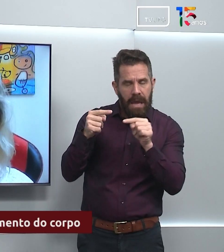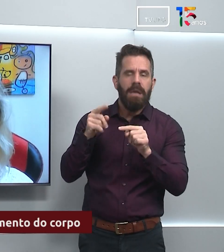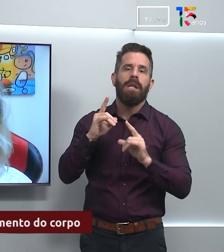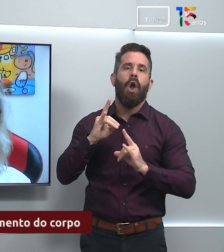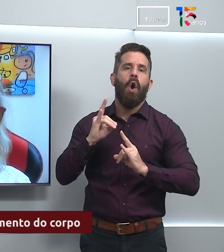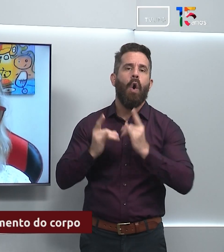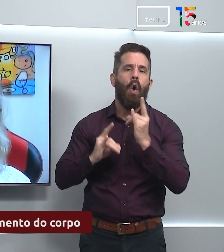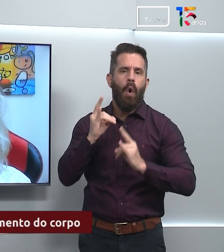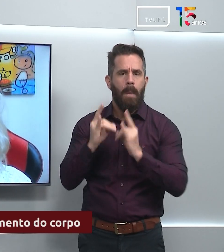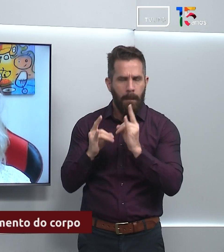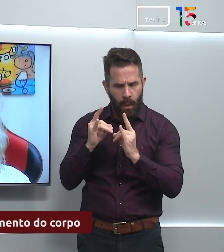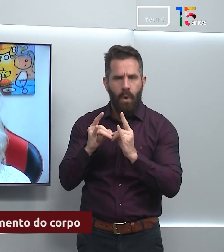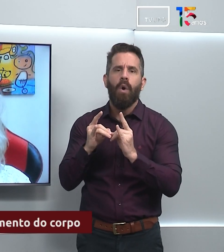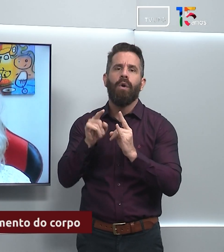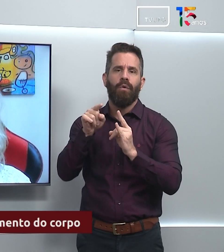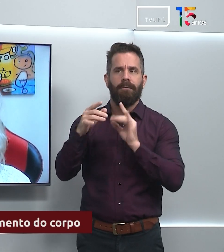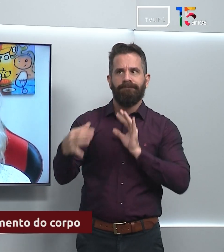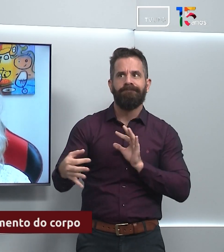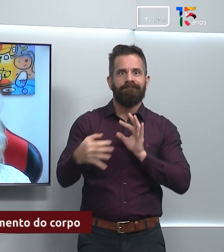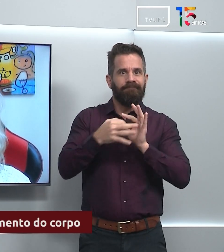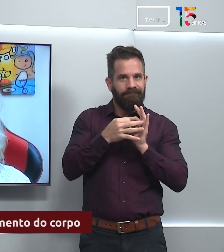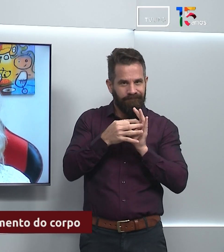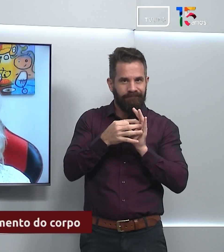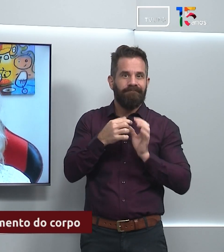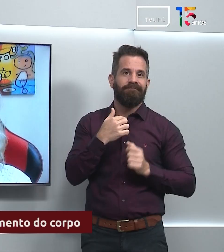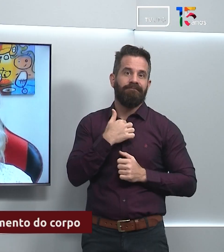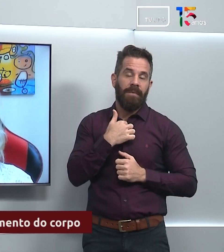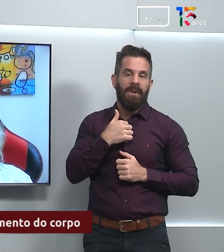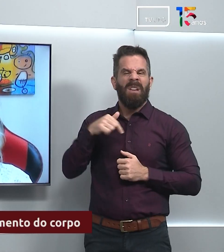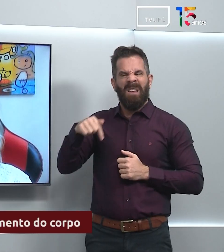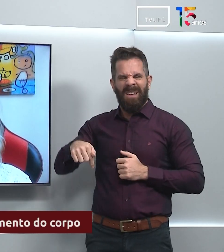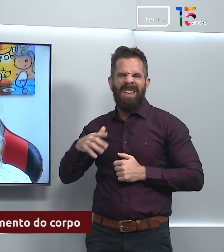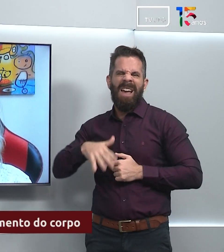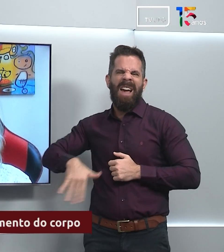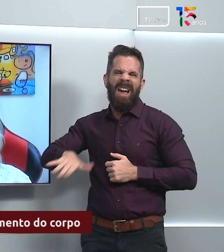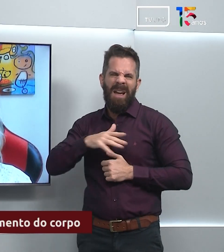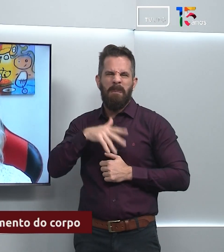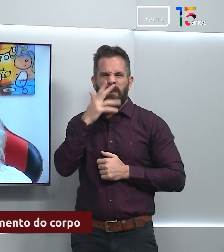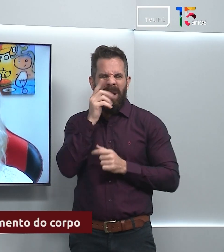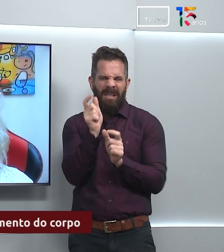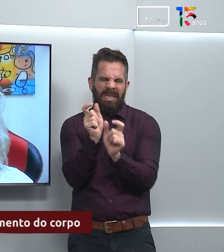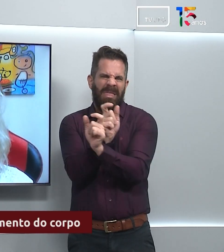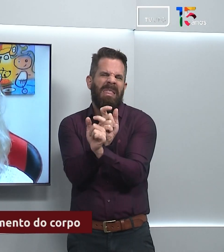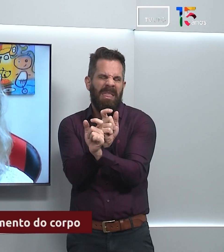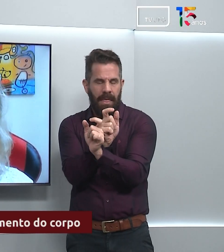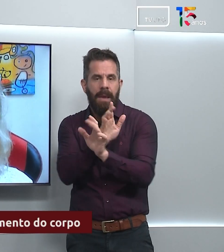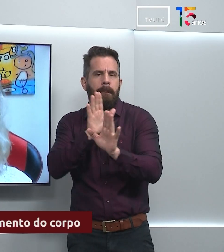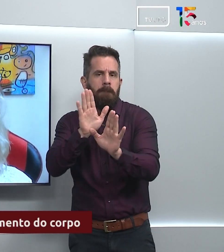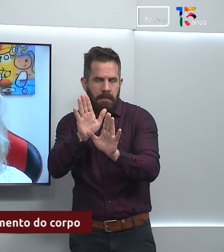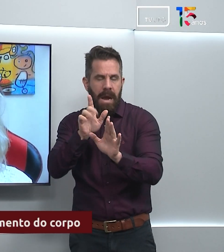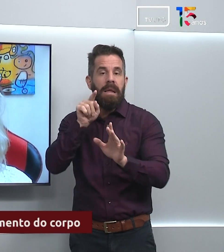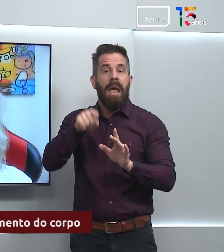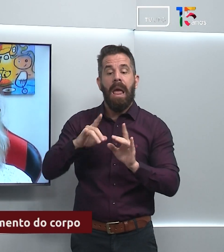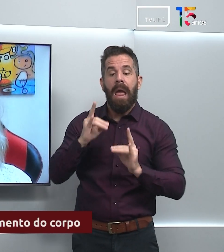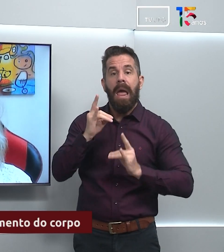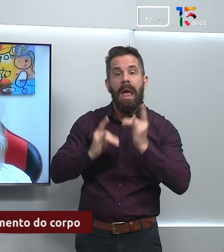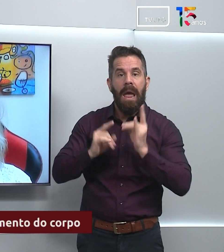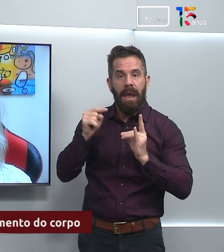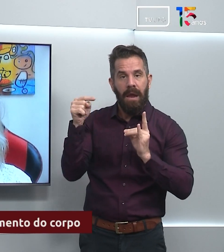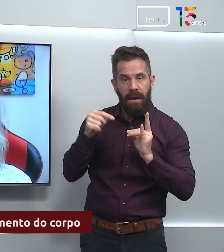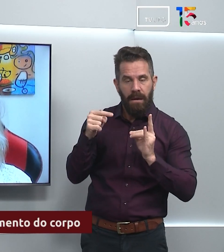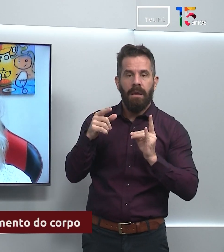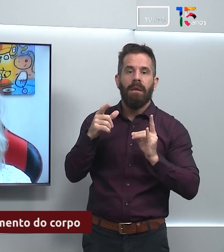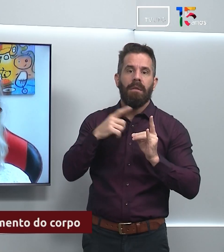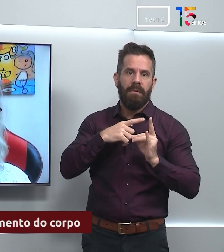sigla está ao contrário, né? No endócrino a gente usa muita sigla, é tudo em inglês mesmo. Então, o TSH, que é o hormônio da glândula mãe, da hipófise,